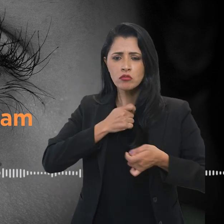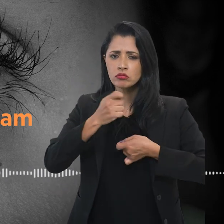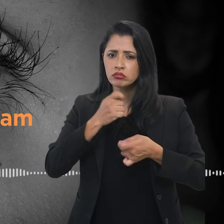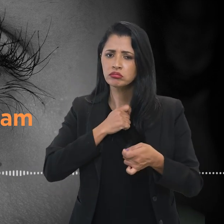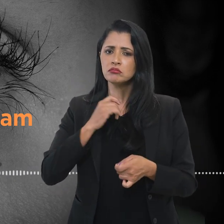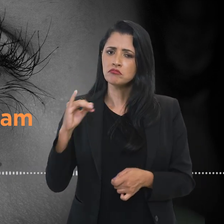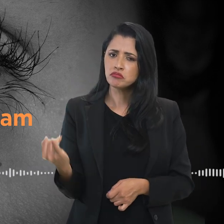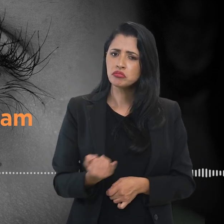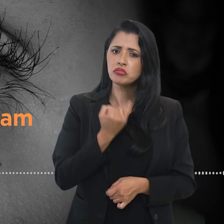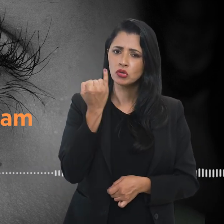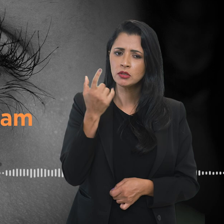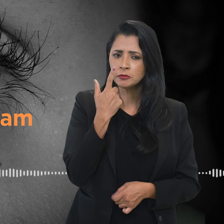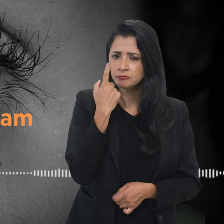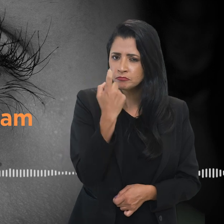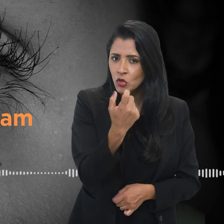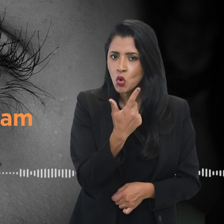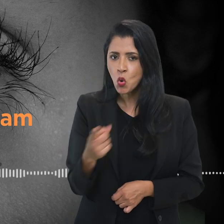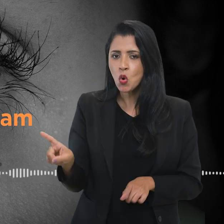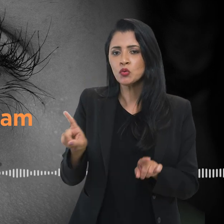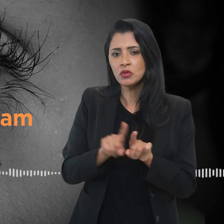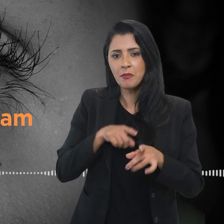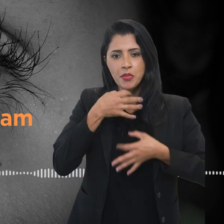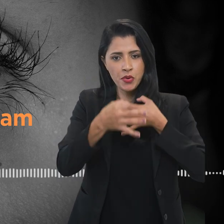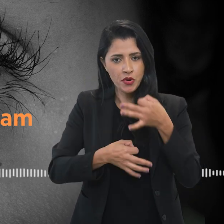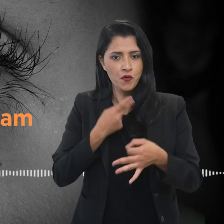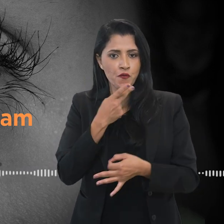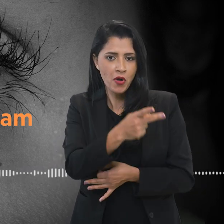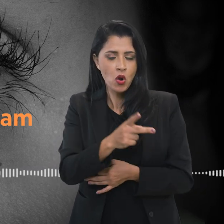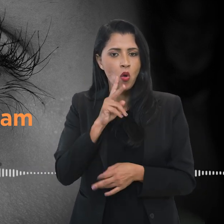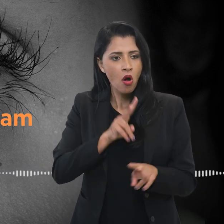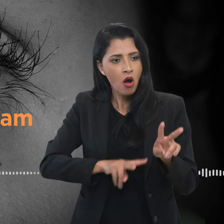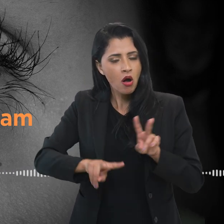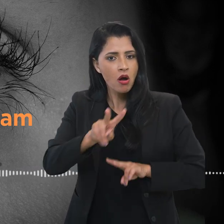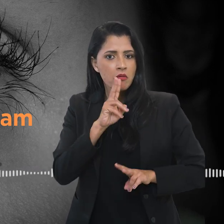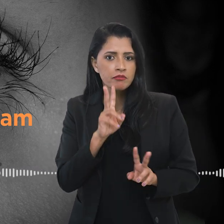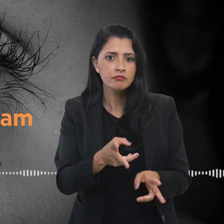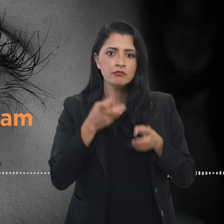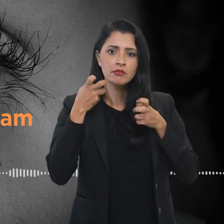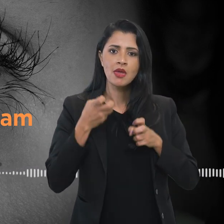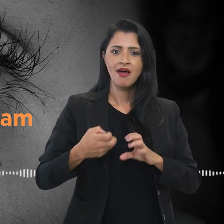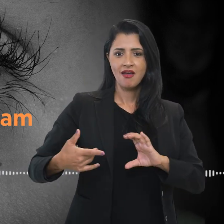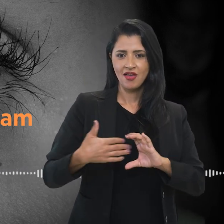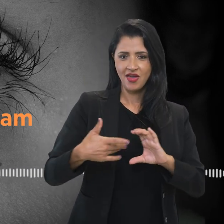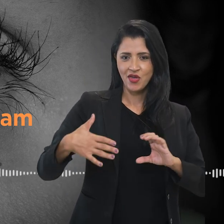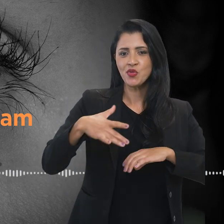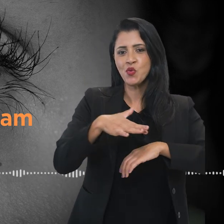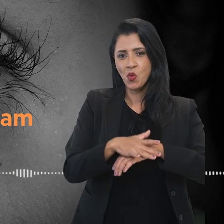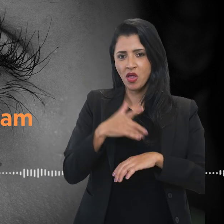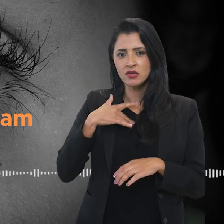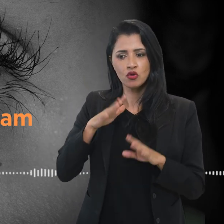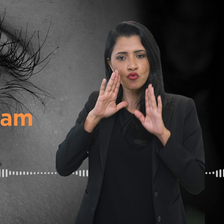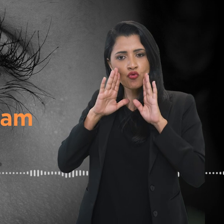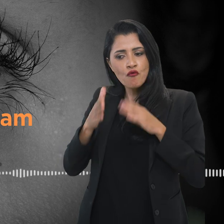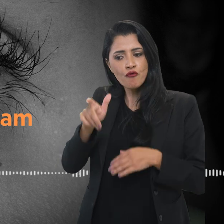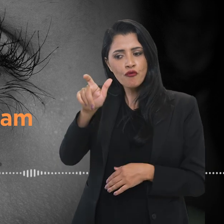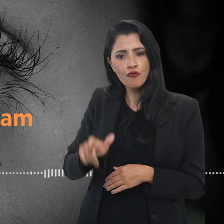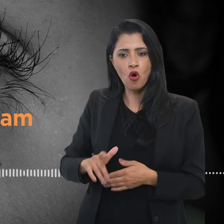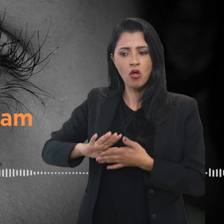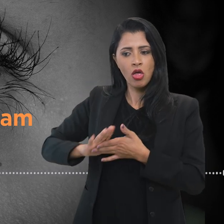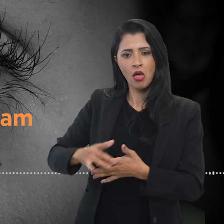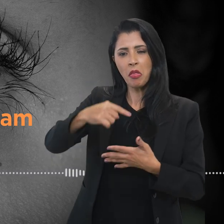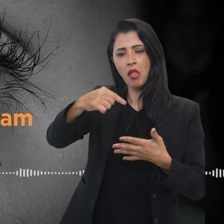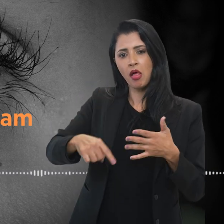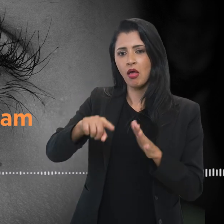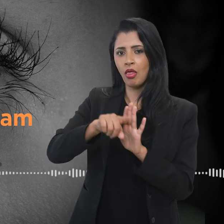e interessante. Em outra manifestação, o destaque foi a visibilidade às doenças raras, sem focar em